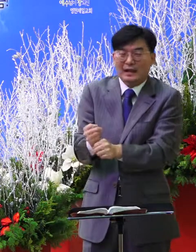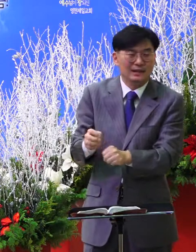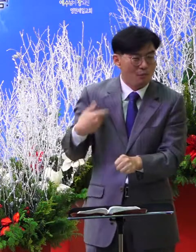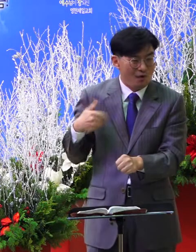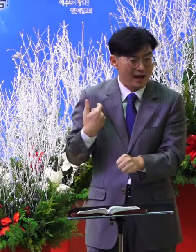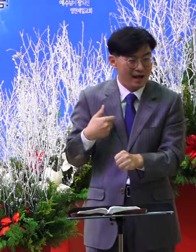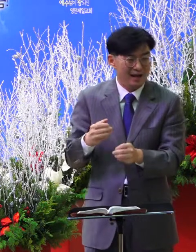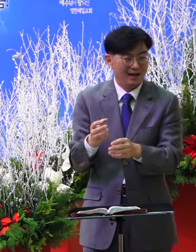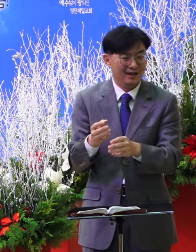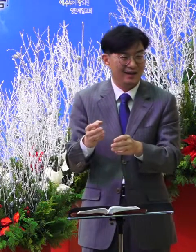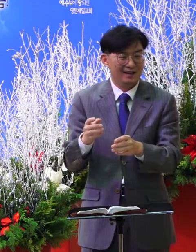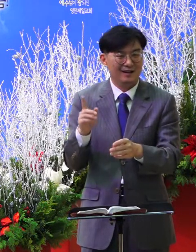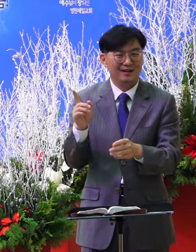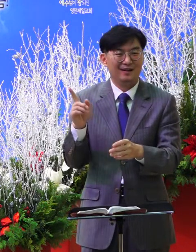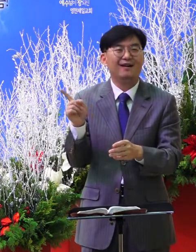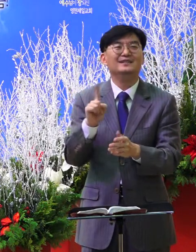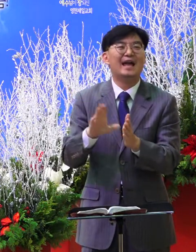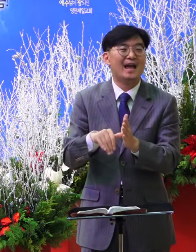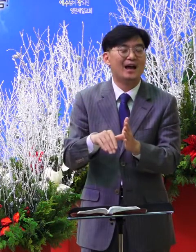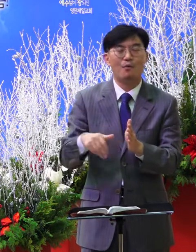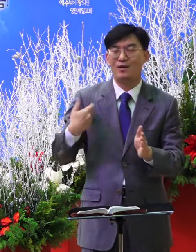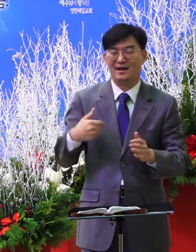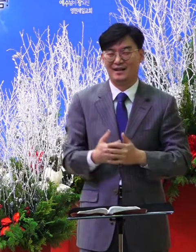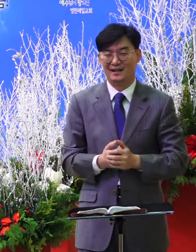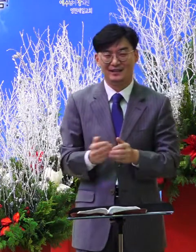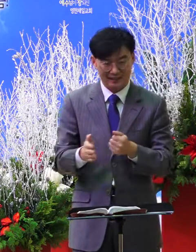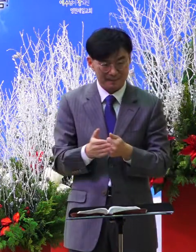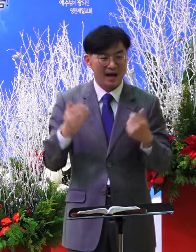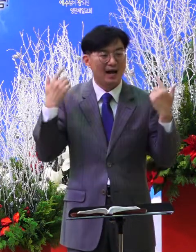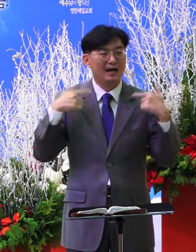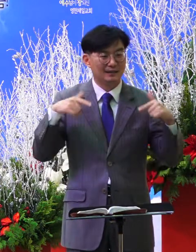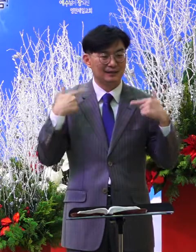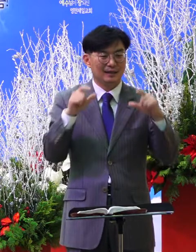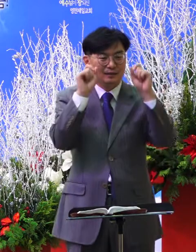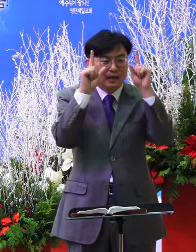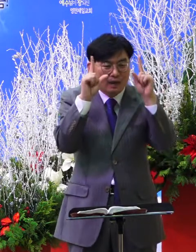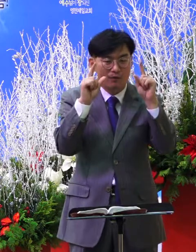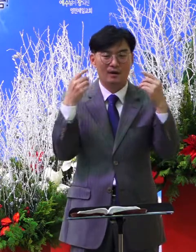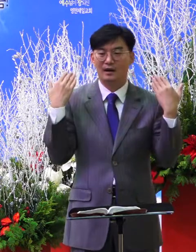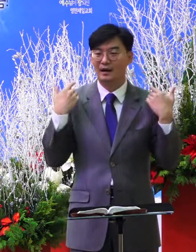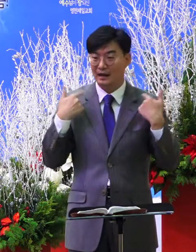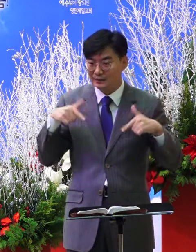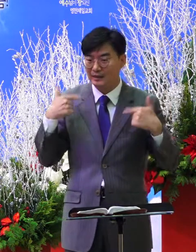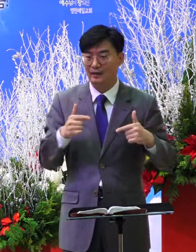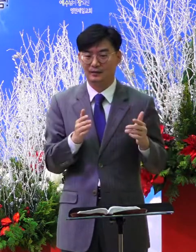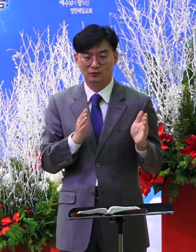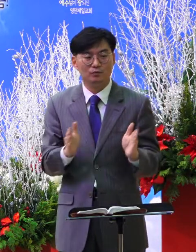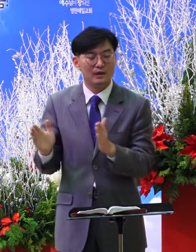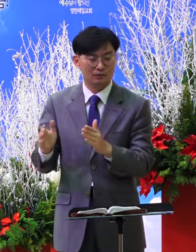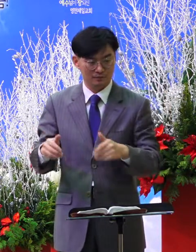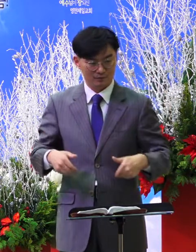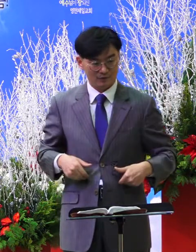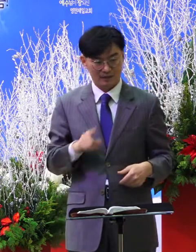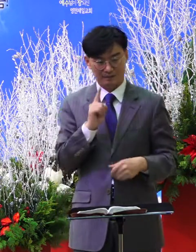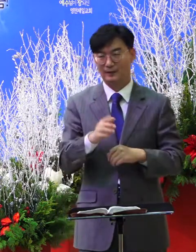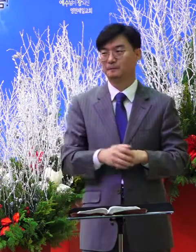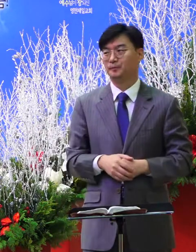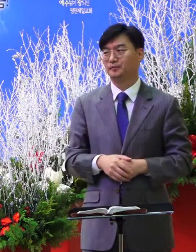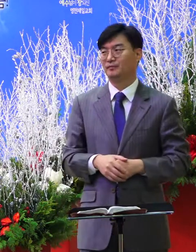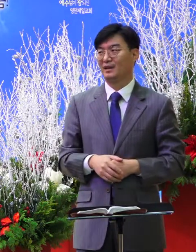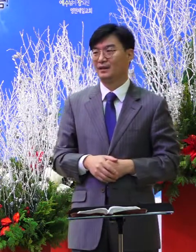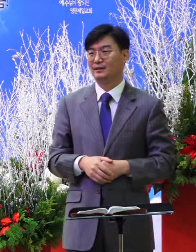말씀하신 이 예수님 말씀들 속에 반복된 이 구절들을 보면 예수님의 마음, 제자들을 향하신 예수님의 마음,